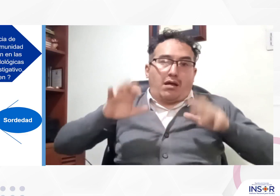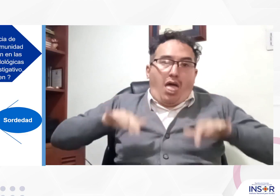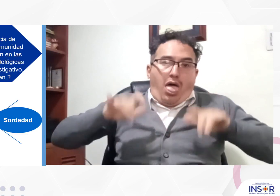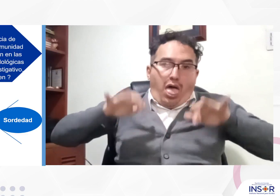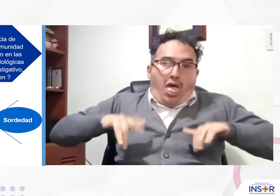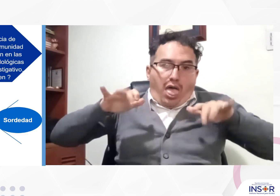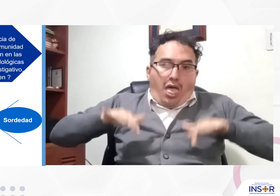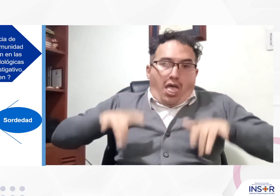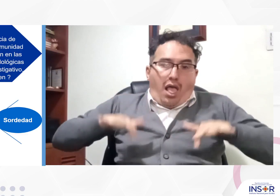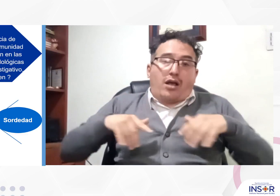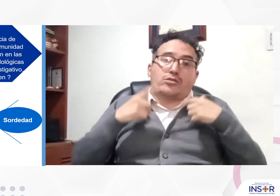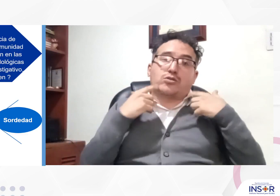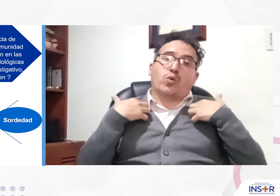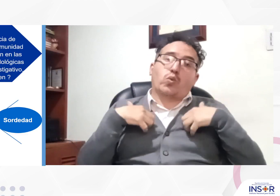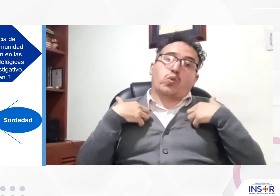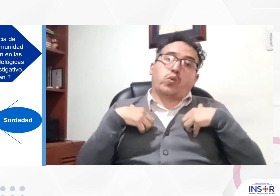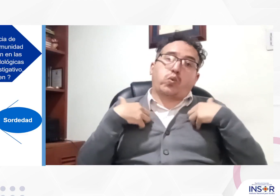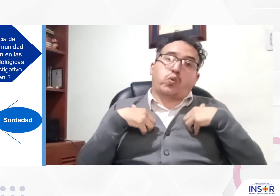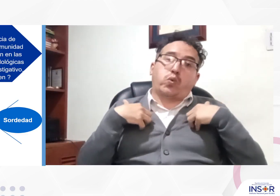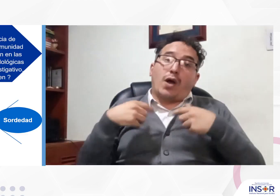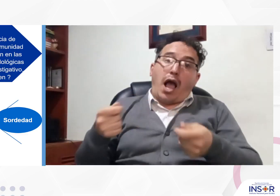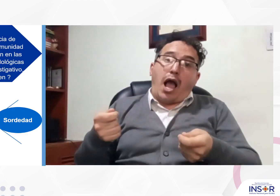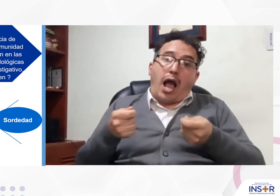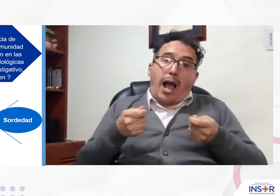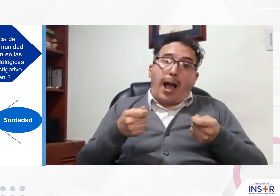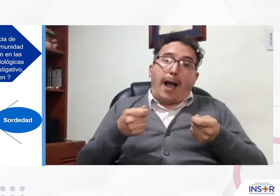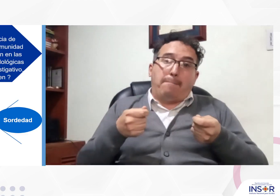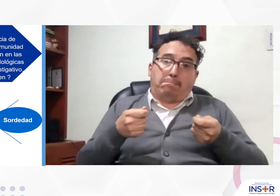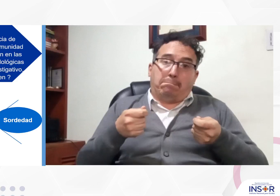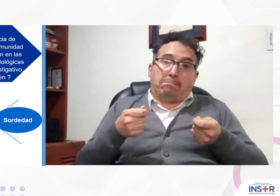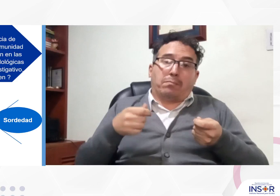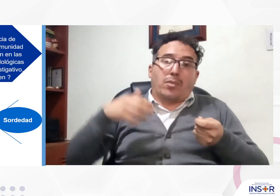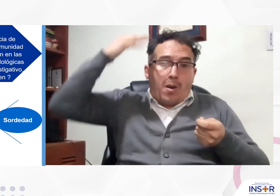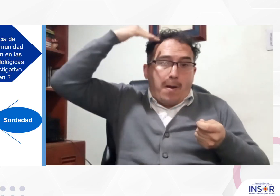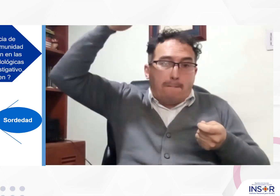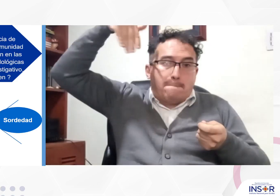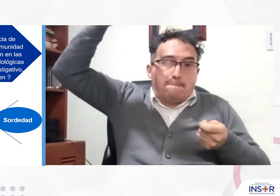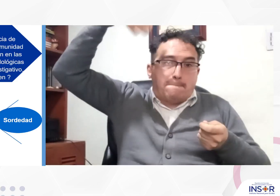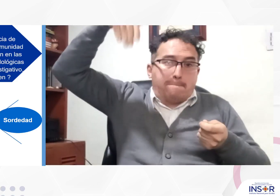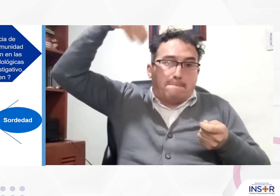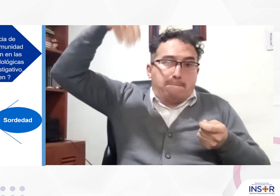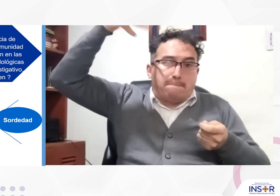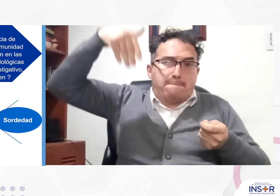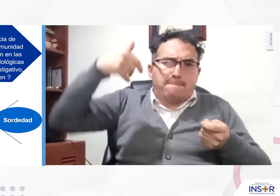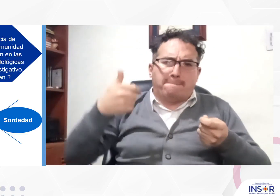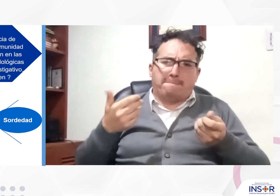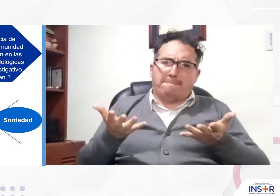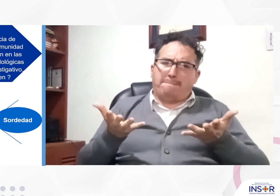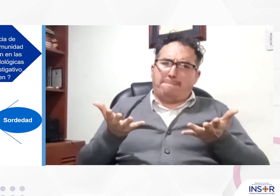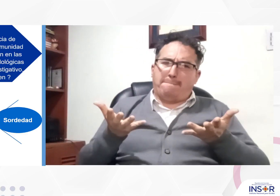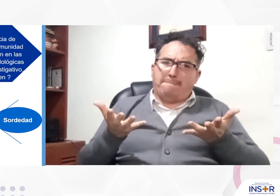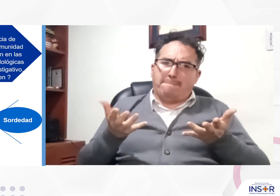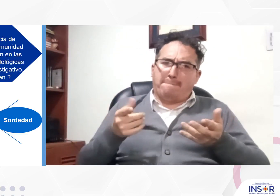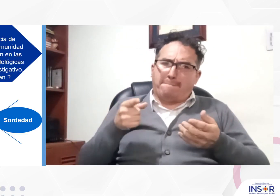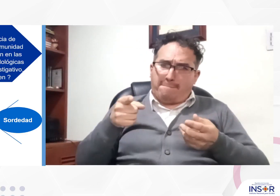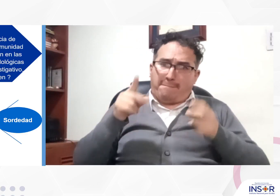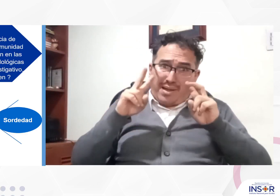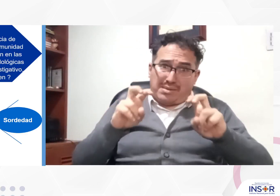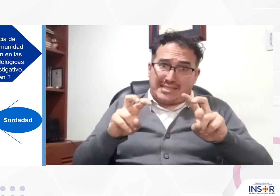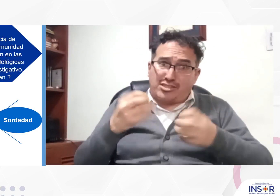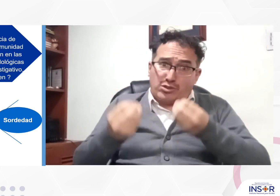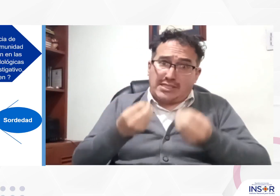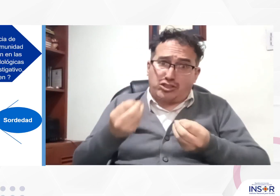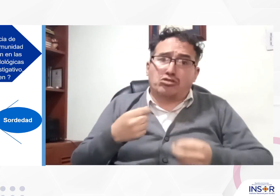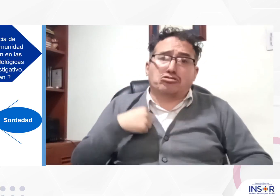y desarrolle la investigación y la escriba. Y ellos simplemente se quedan muy tranquilos esperando el resultado final sin